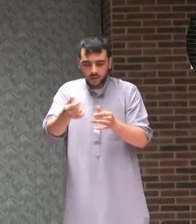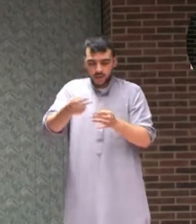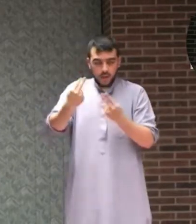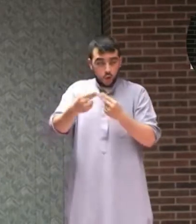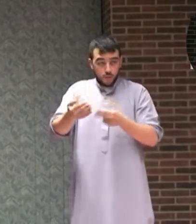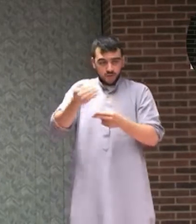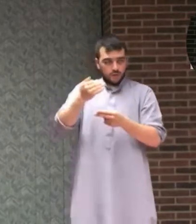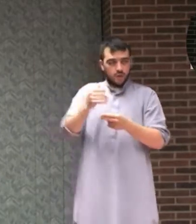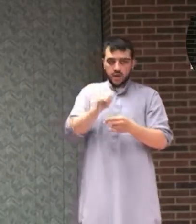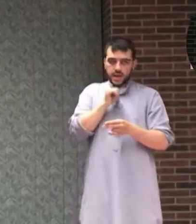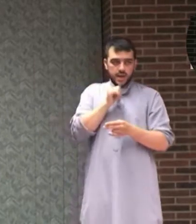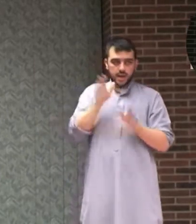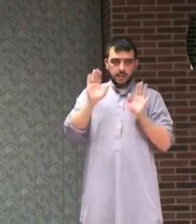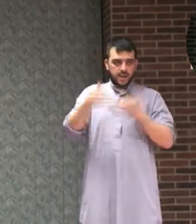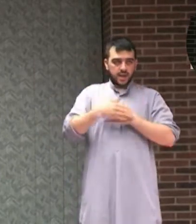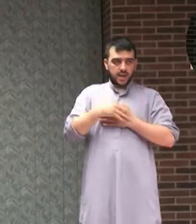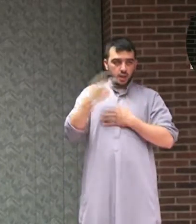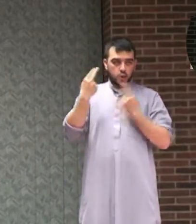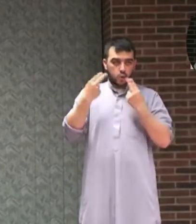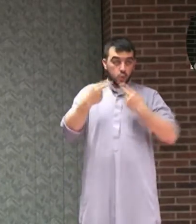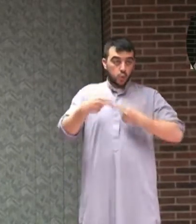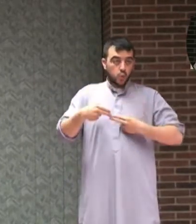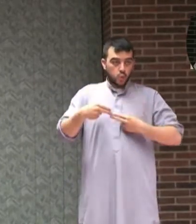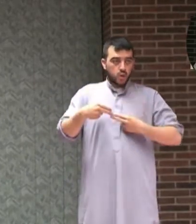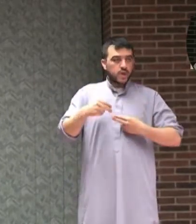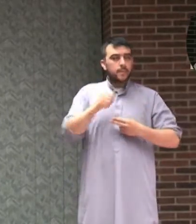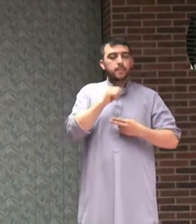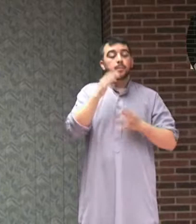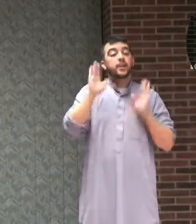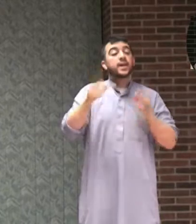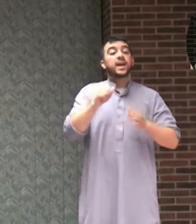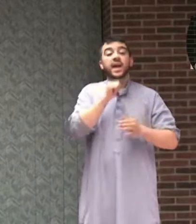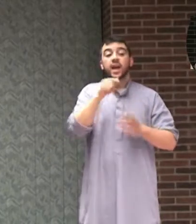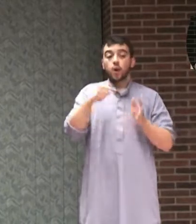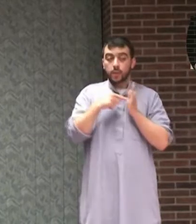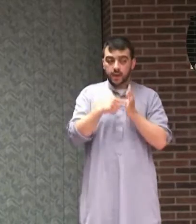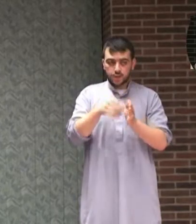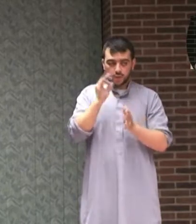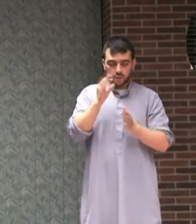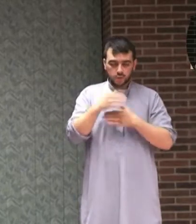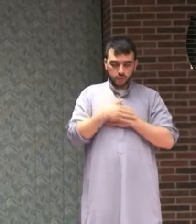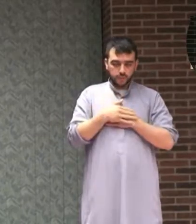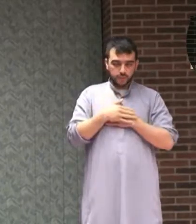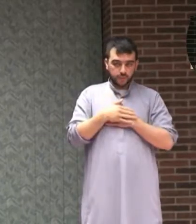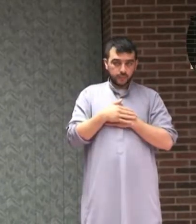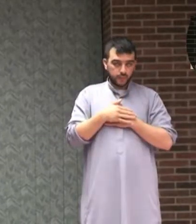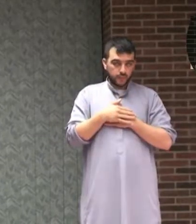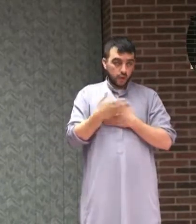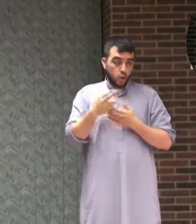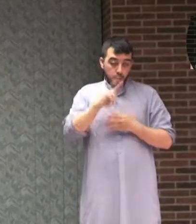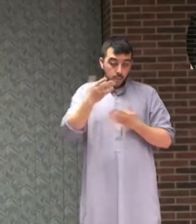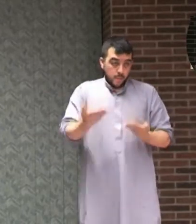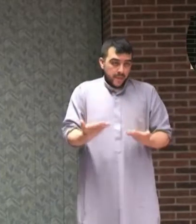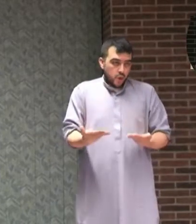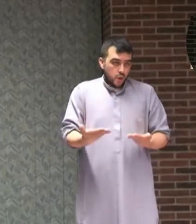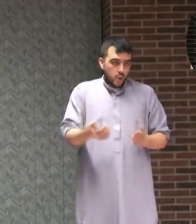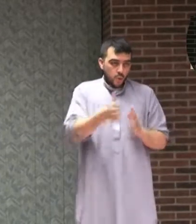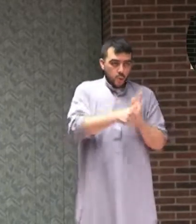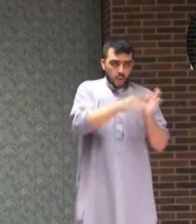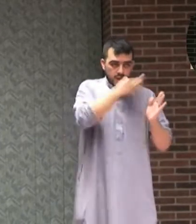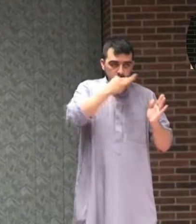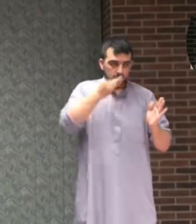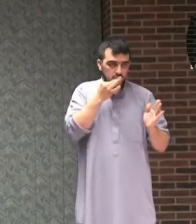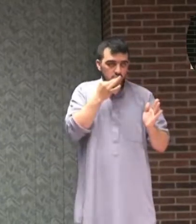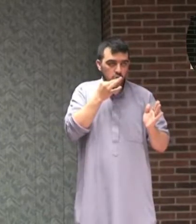annonçons Ramadan, le jour où nous avons mangé, qui est le dernier jour de Sha'ban, vous voyez que cette nuit-là, déjà, on commence à faire Tarawih.